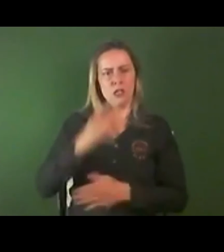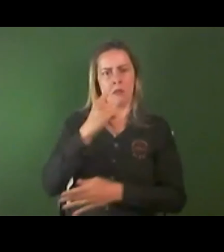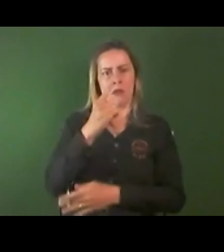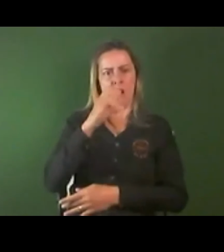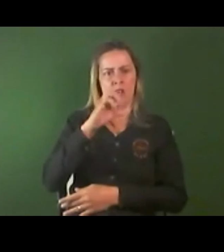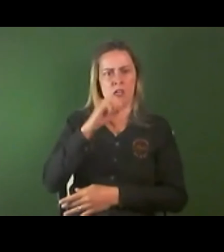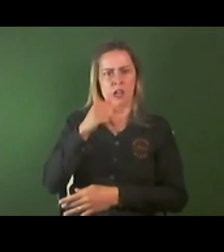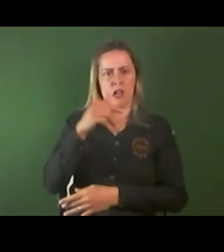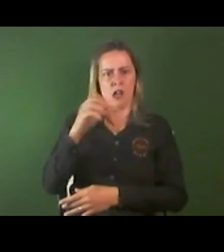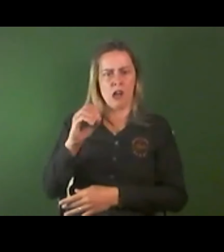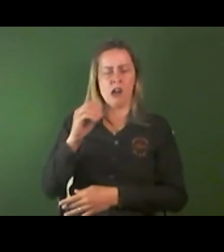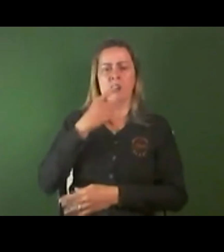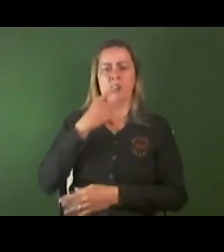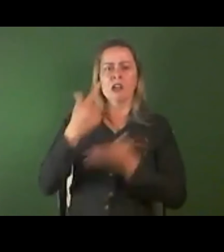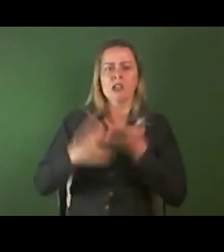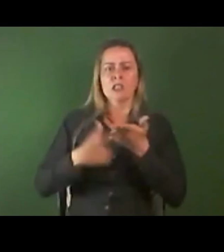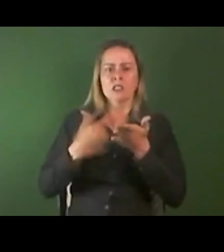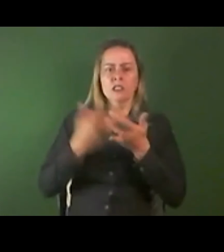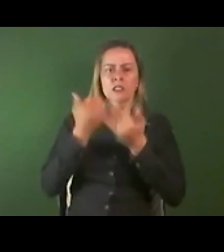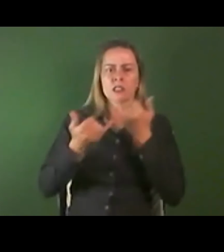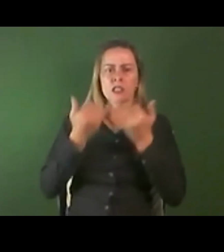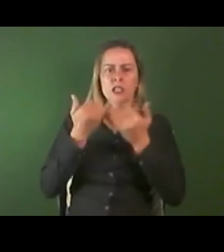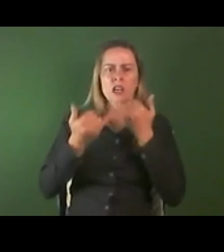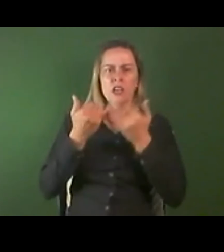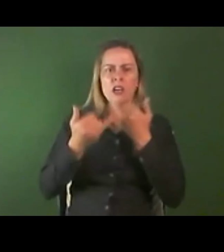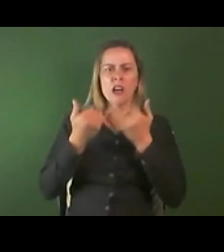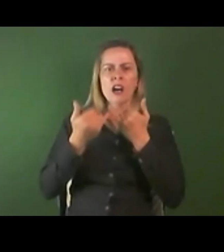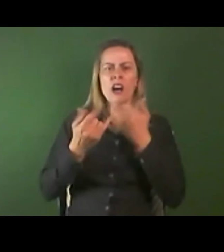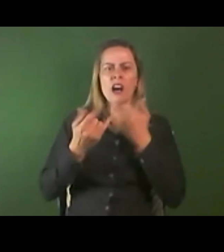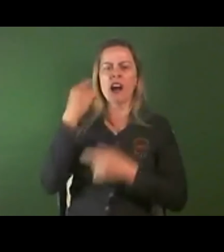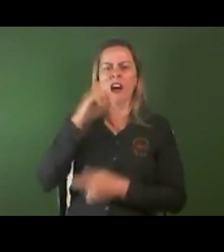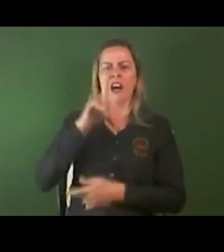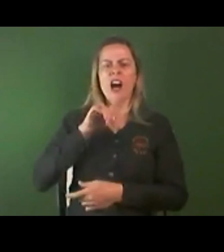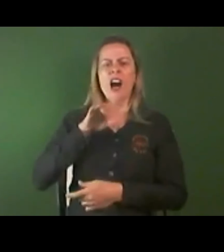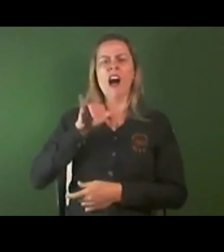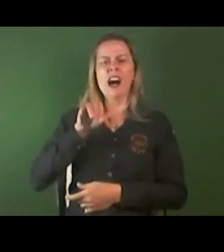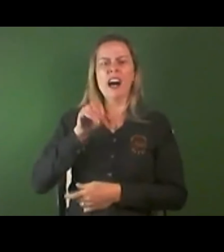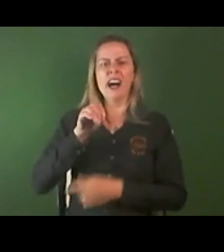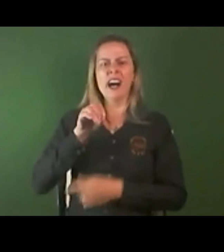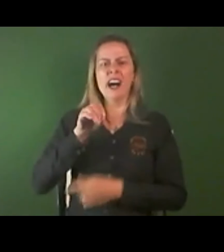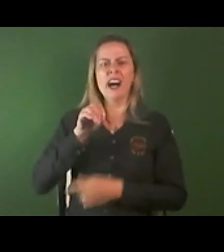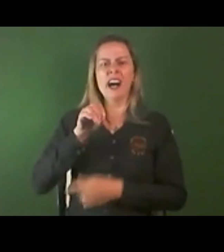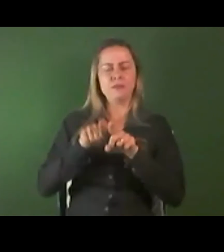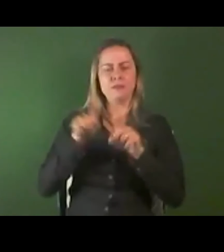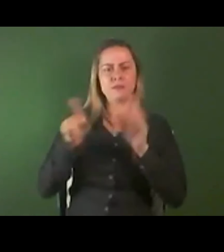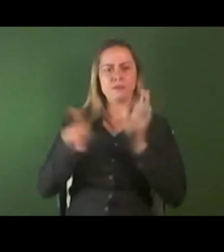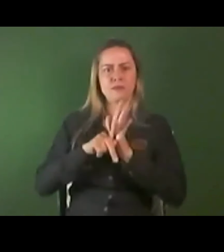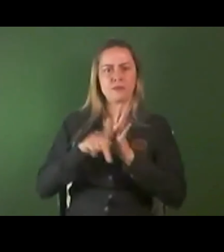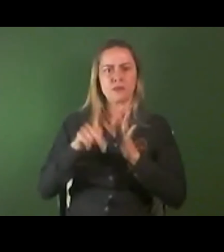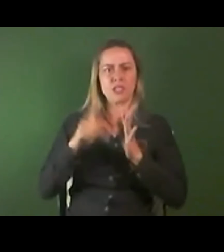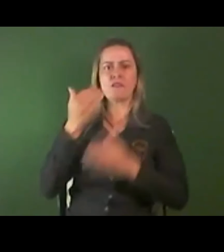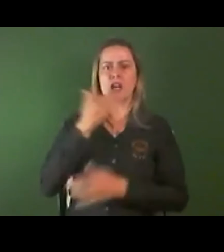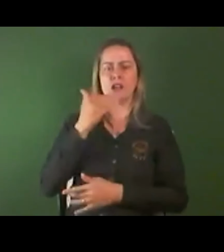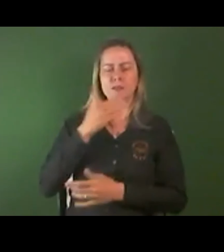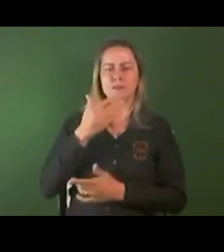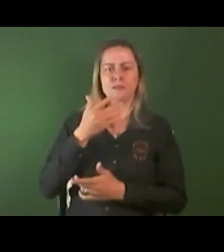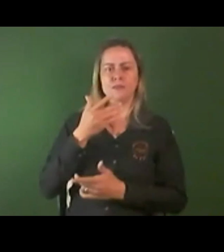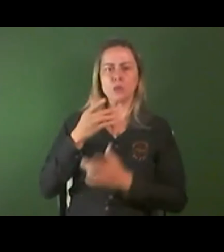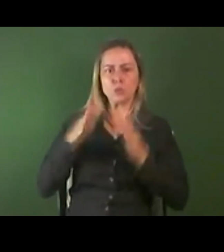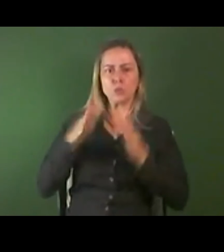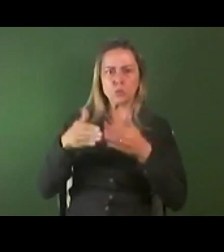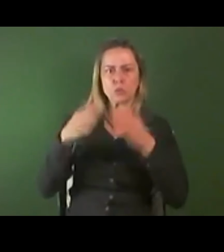livro também muito parecido com os livros do Daido, é um livro de ruptura. As fotografias são todas muito fragmentadas, usando